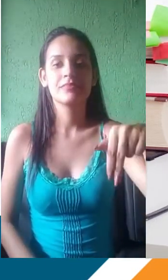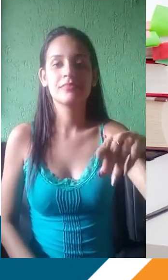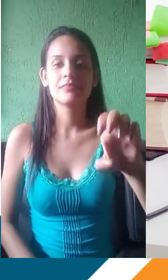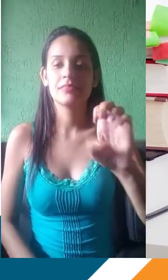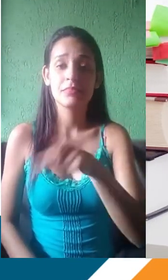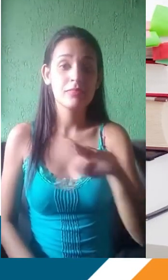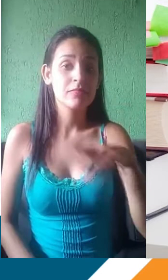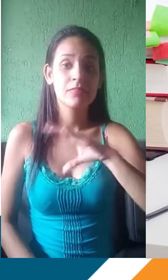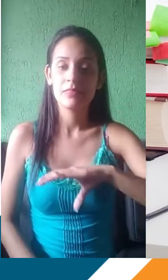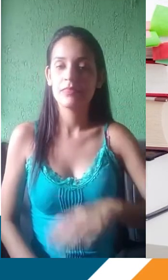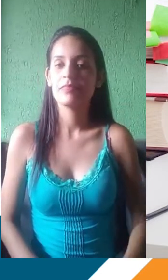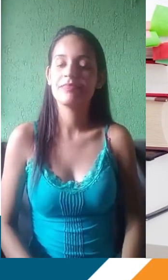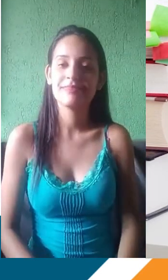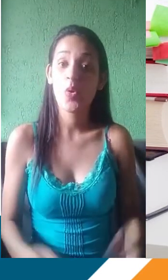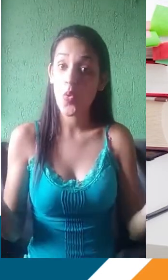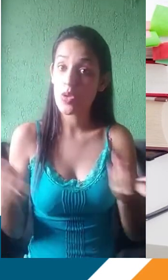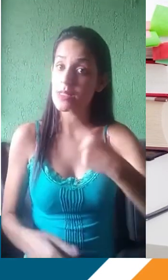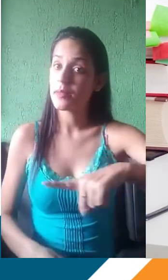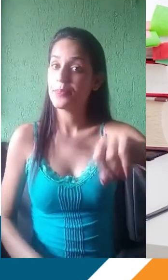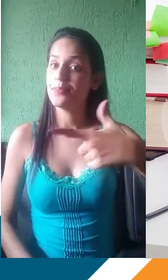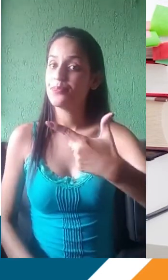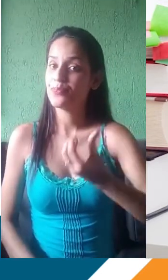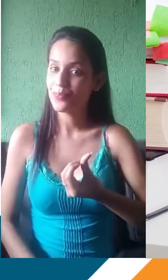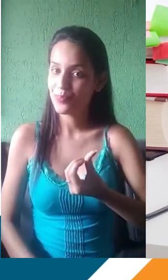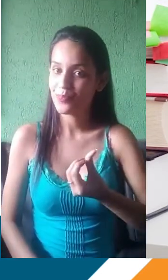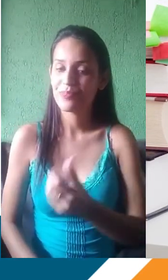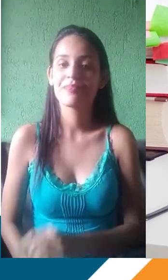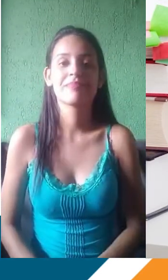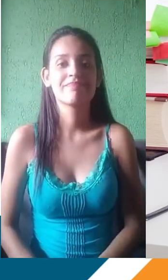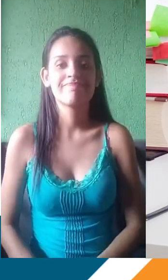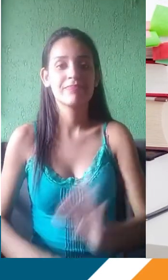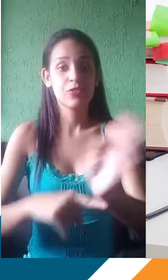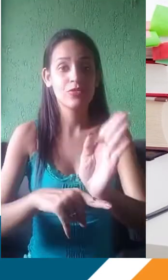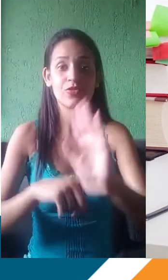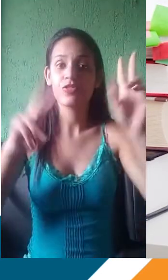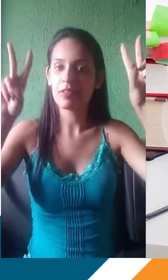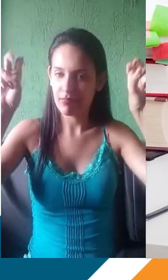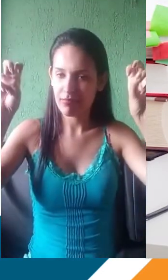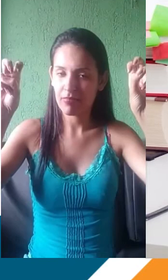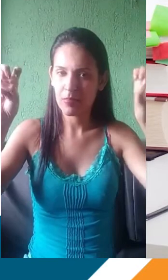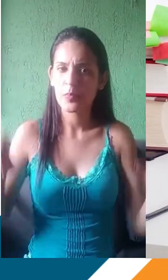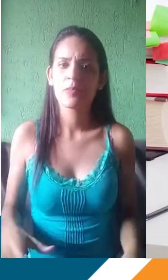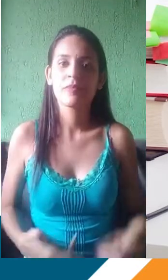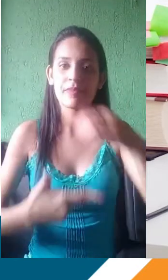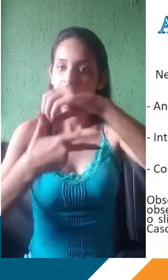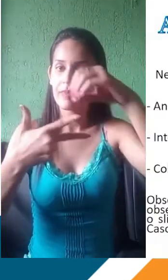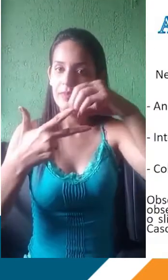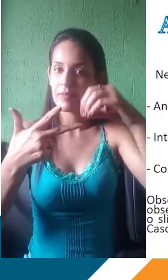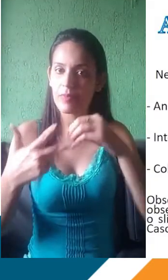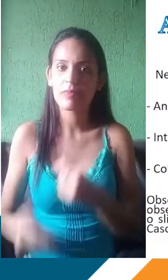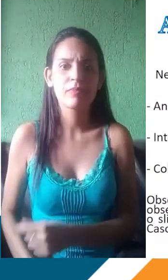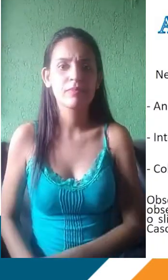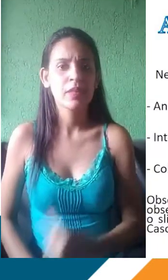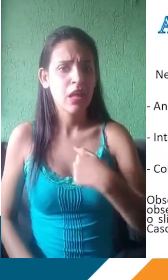São João da Barra, e hoje, na semana 26, nosso vídeo tratará de um estudo de algumas questões dos